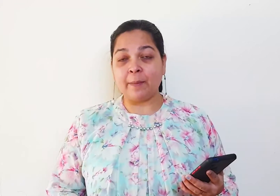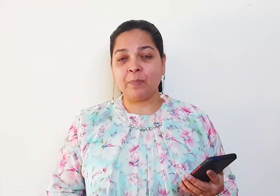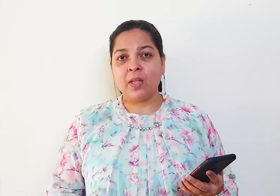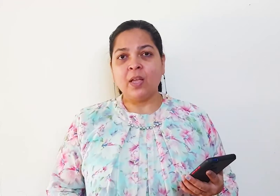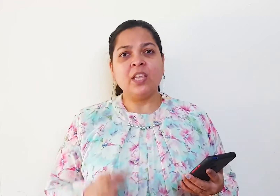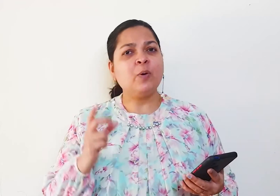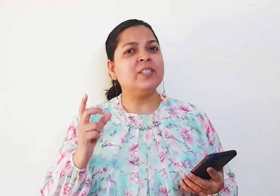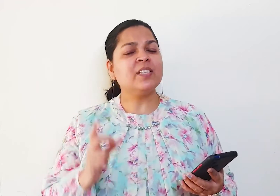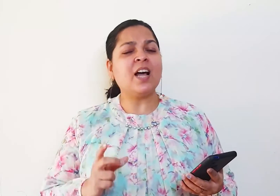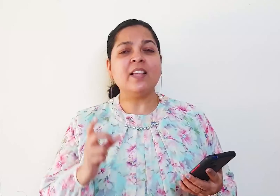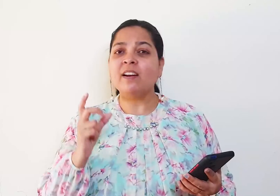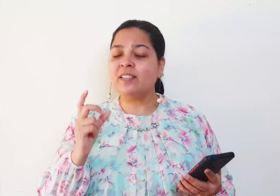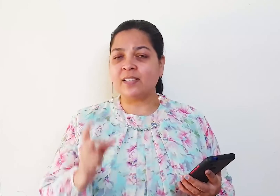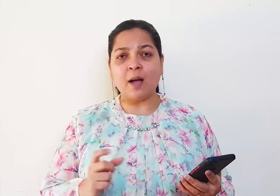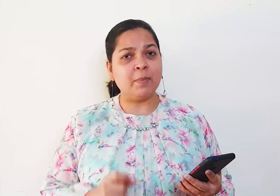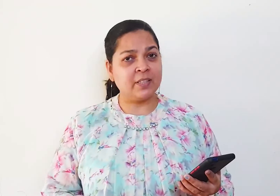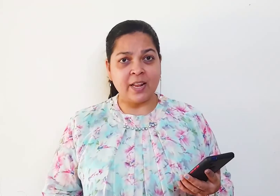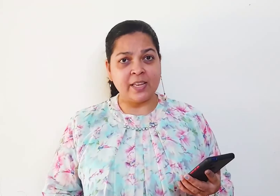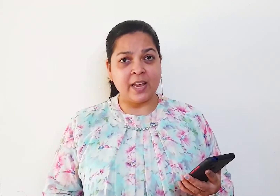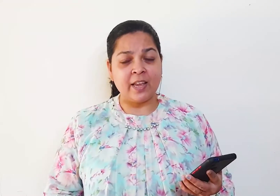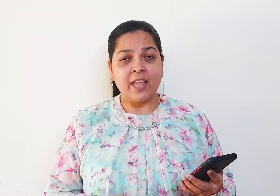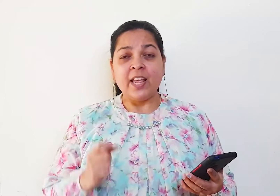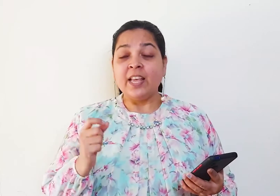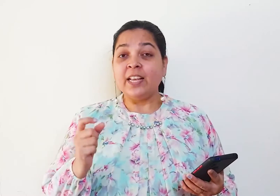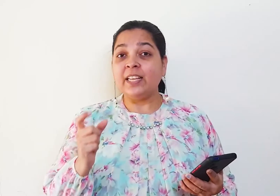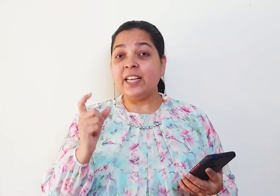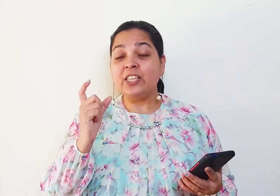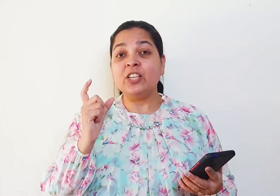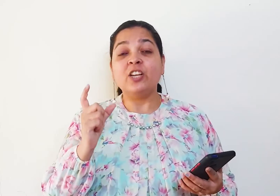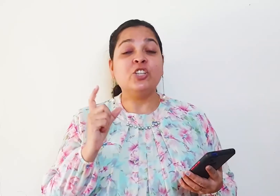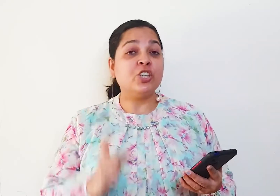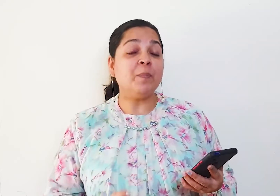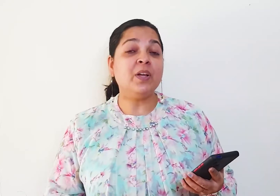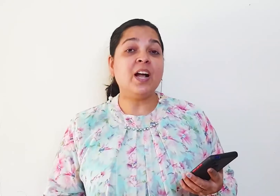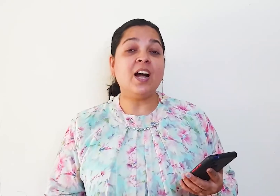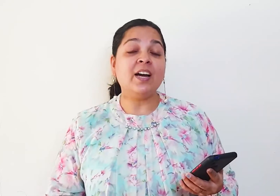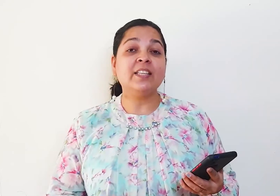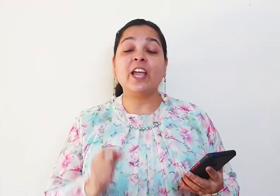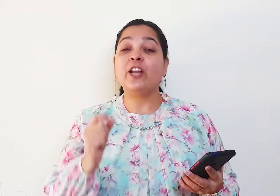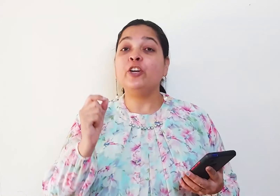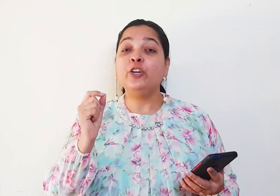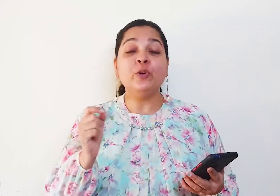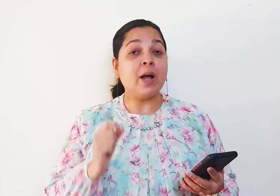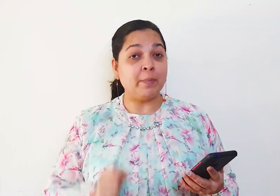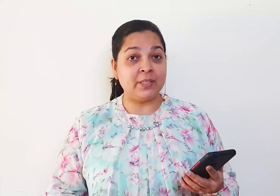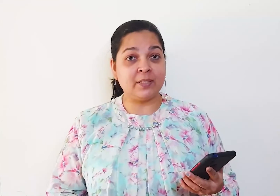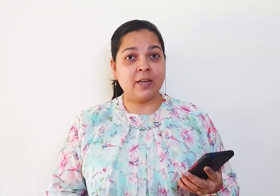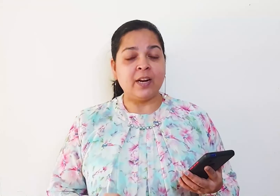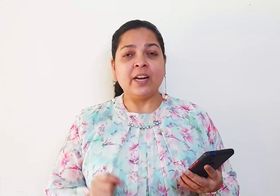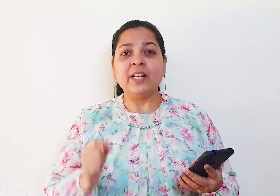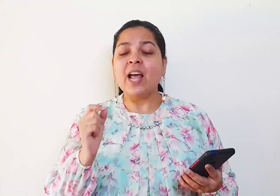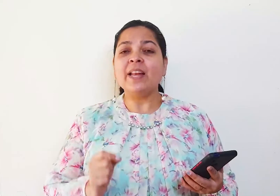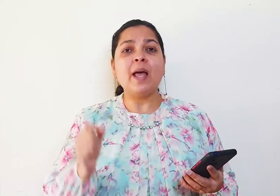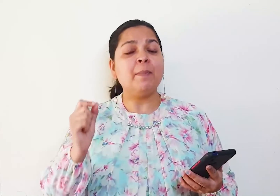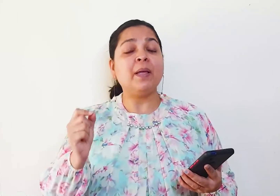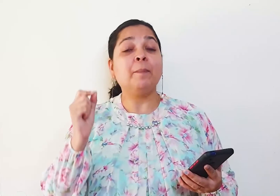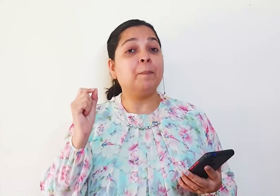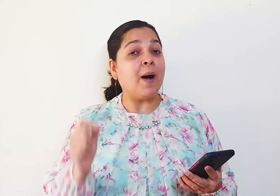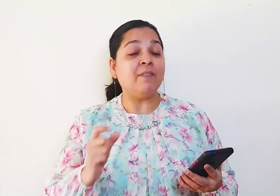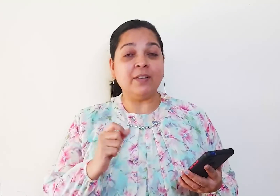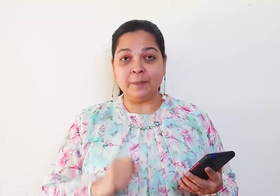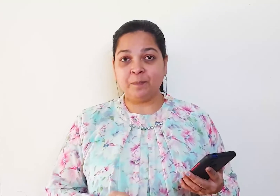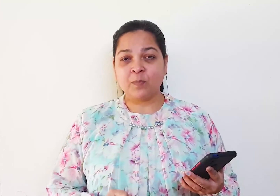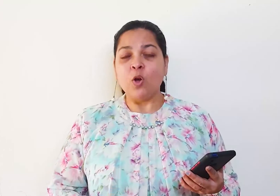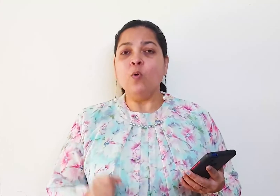जुन शक्तिभित्र परिवर्तन गर्ने शक्ति छ, परिवर्तन गर्न सक्ने शक्ति छ। तपाईँसँग त्यो परिस्थिति छ,